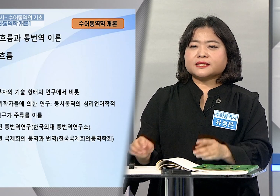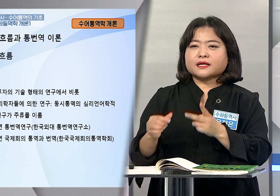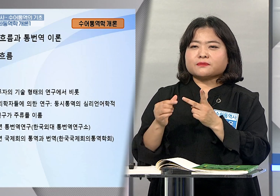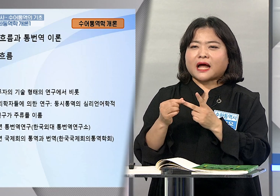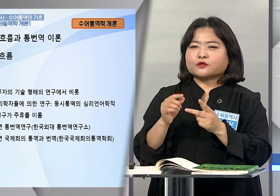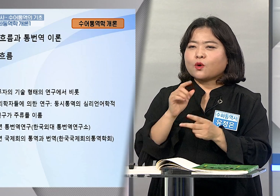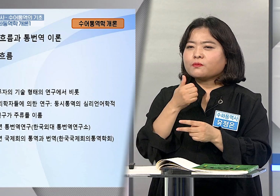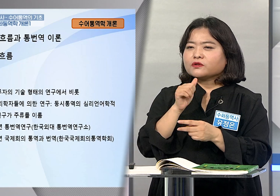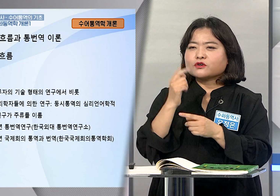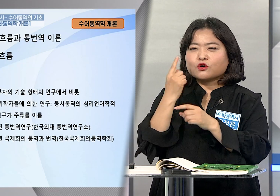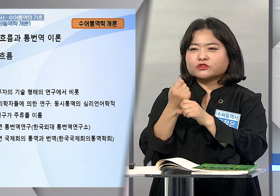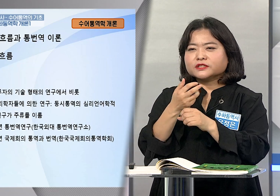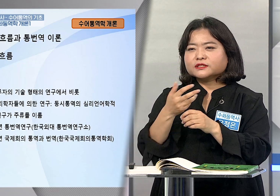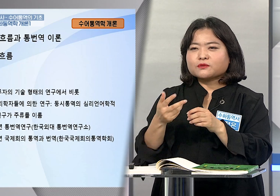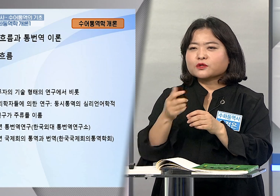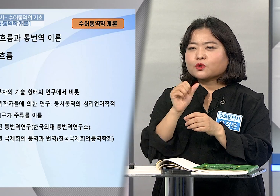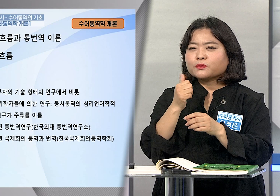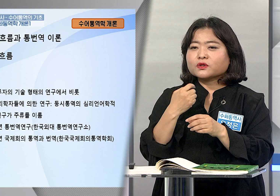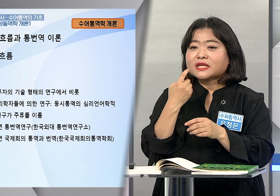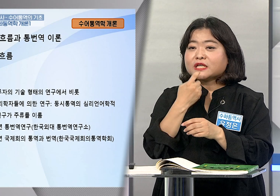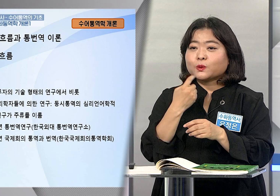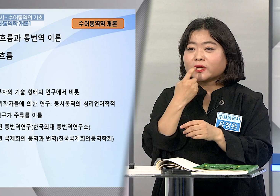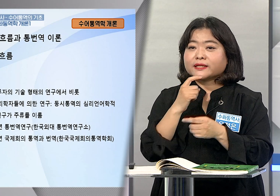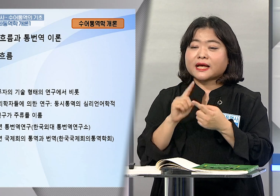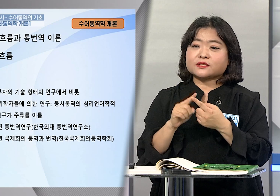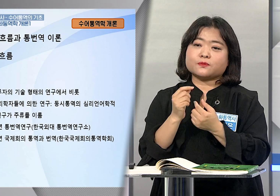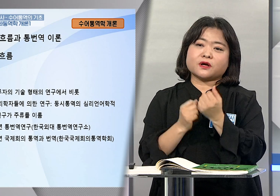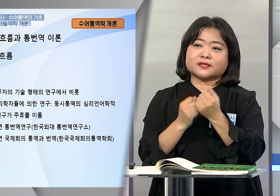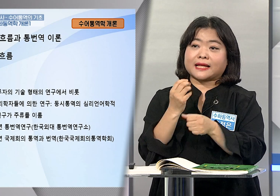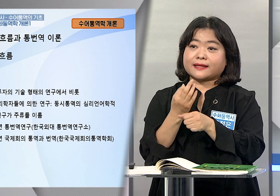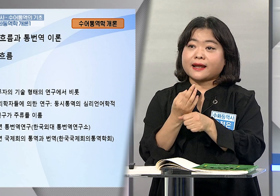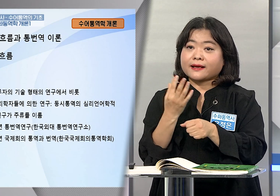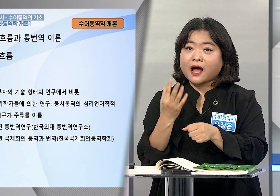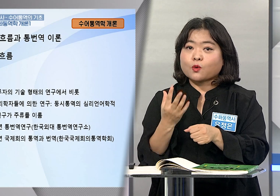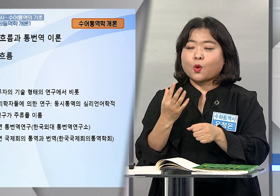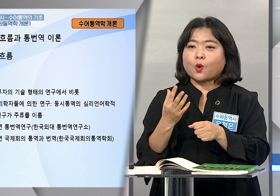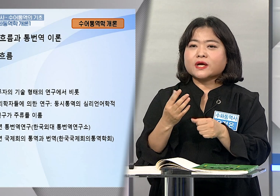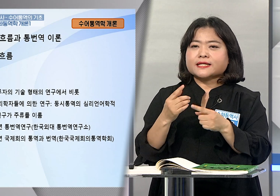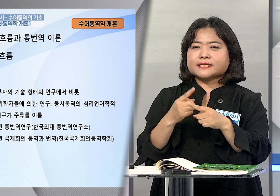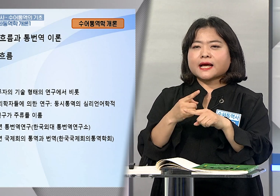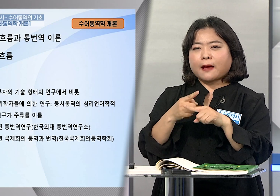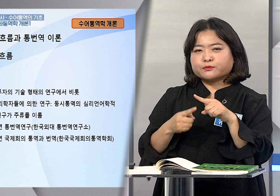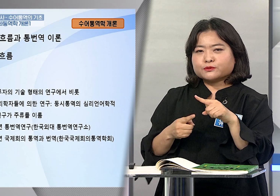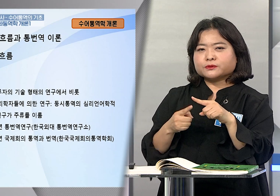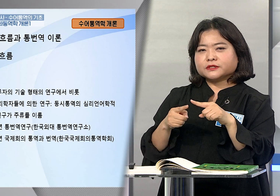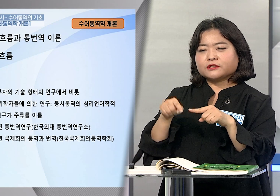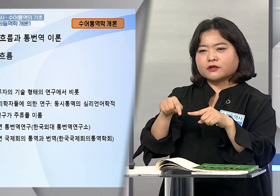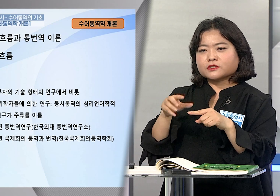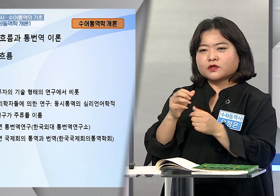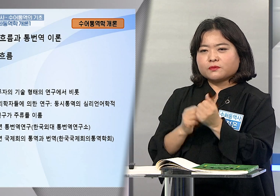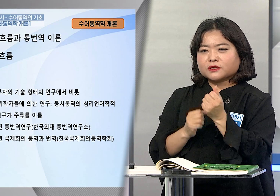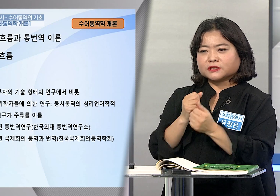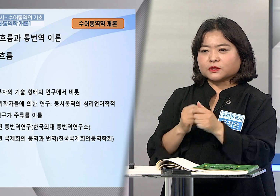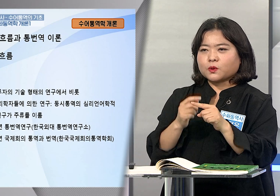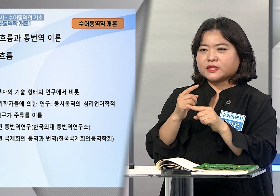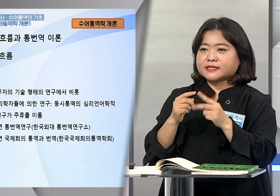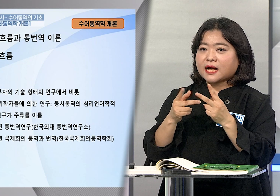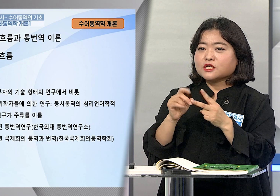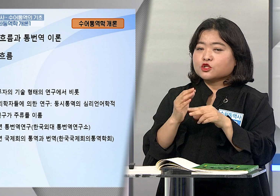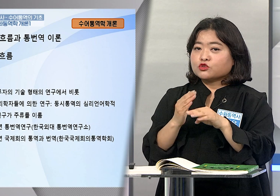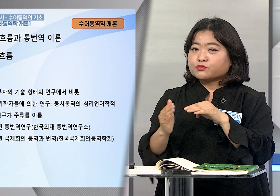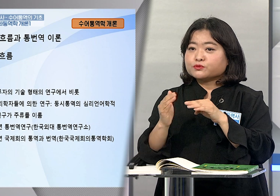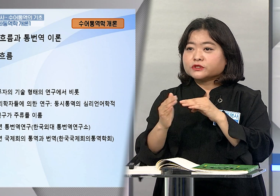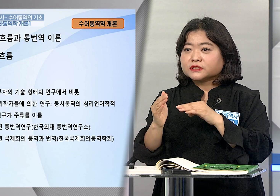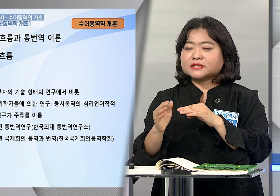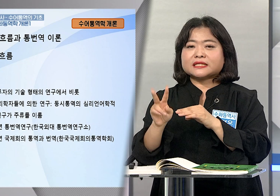자, 2장입니다. 통번역 연구의 흐름과 통번역 이론에 대한 설명을 간단하게 하고 2장 앞부분은 여기서 설명을 드리고